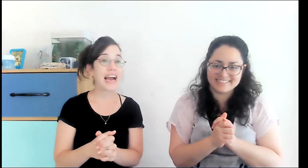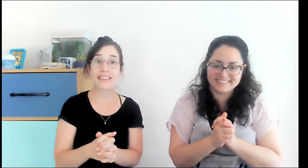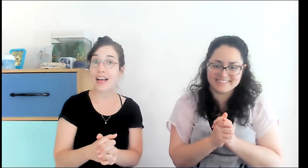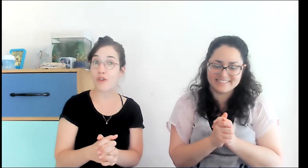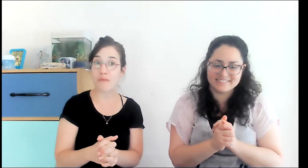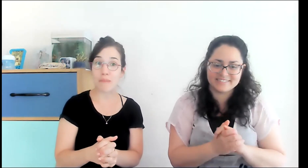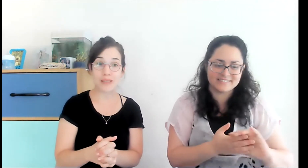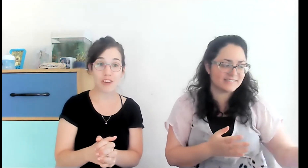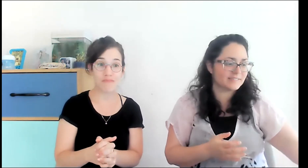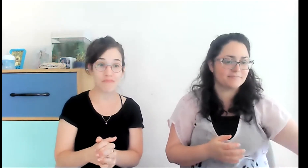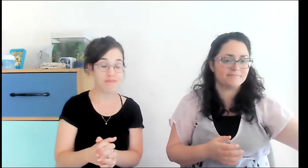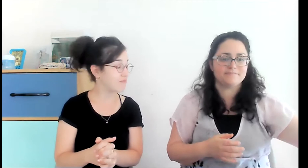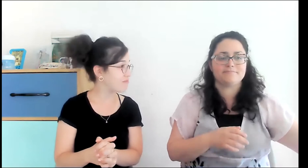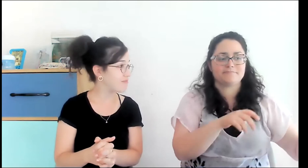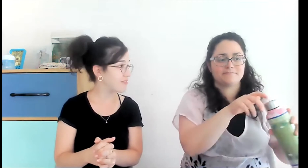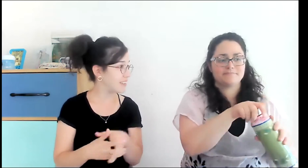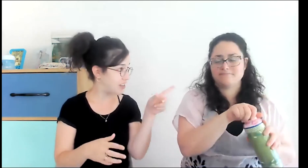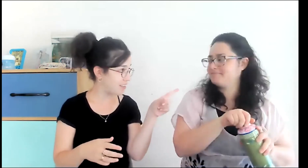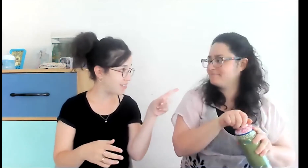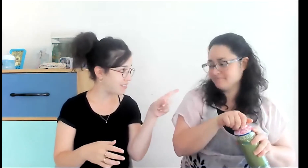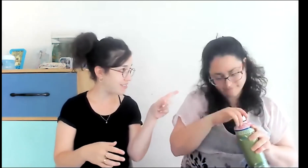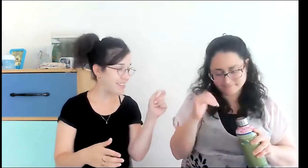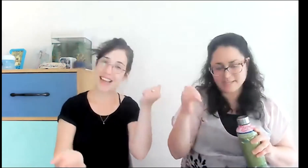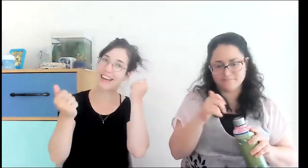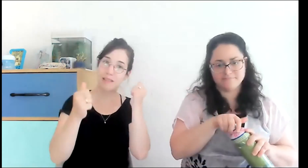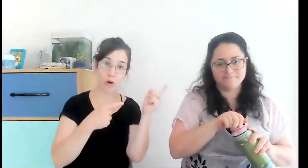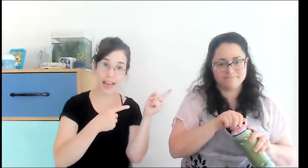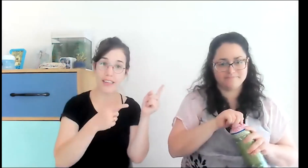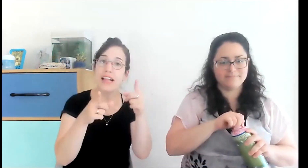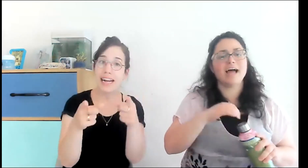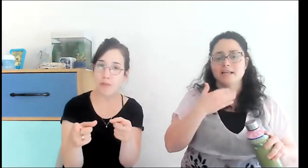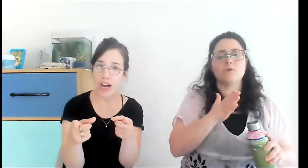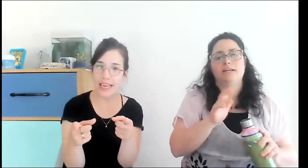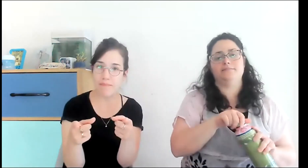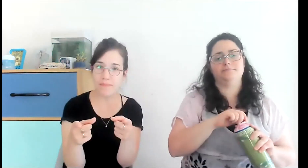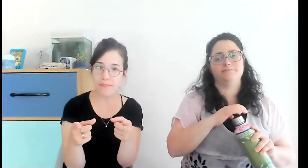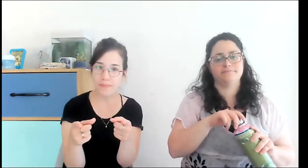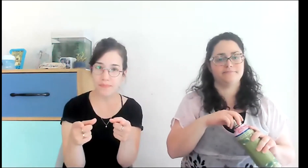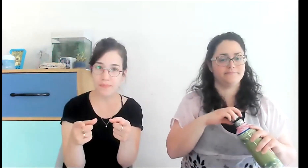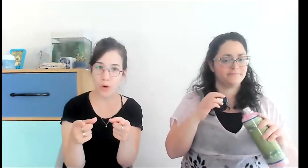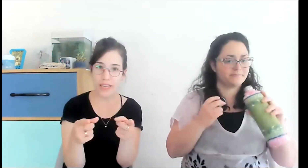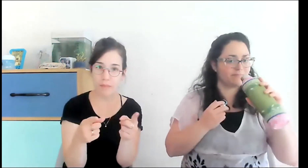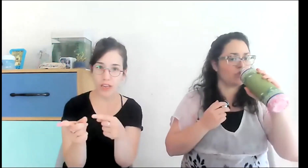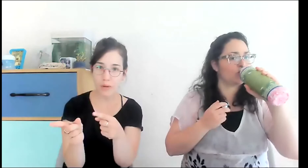אז אנחנו עוברים לפזמון. אפשר? יאללה. את מוכנה? אתם מוכנים? מוכנים? מוכנים?